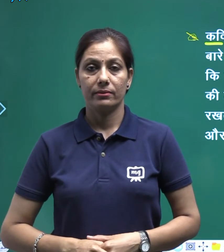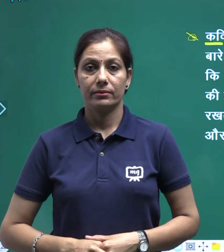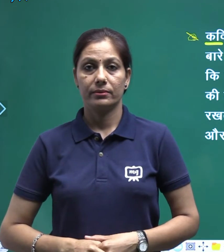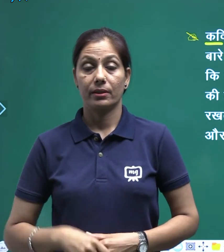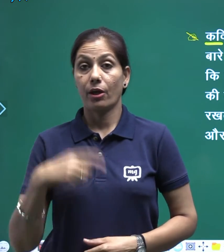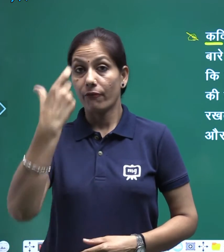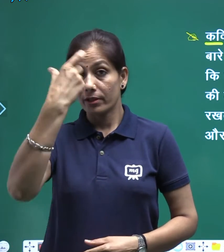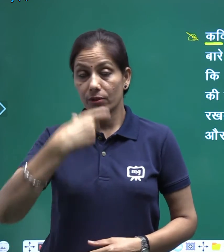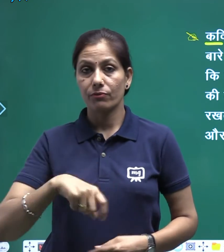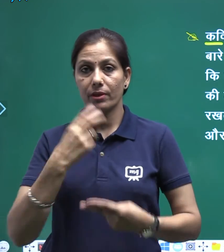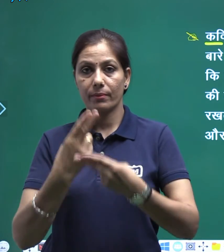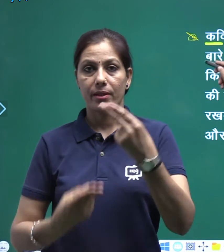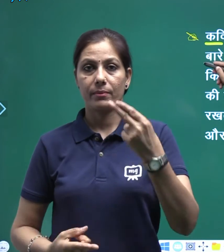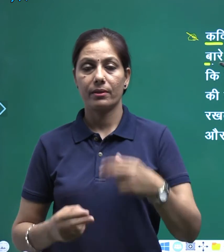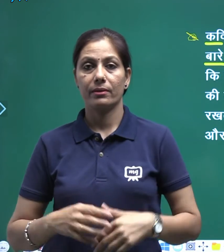व्यक्तित्व के बारे में